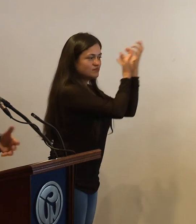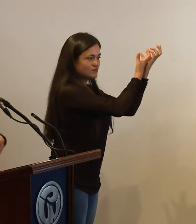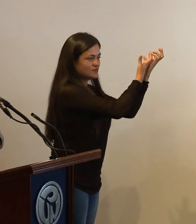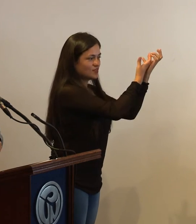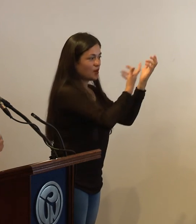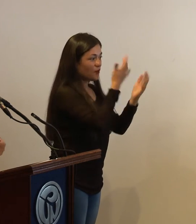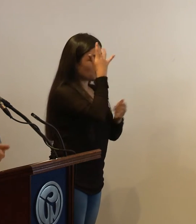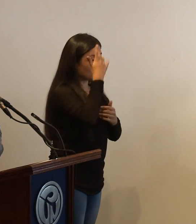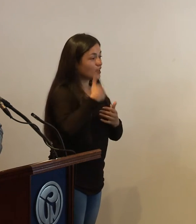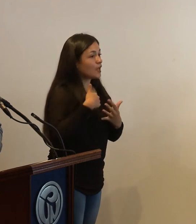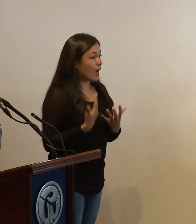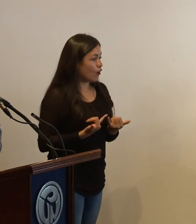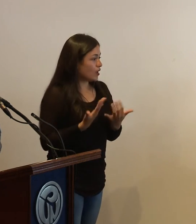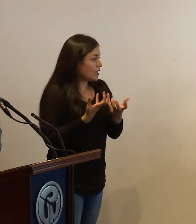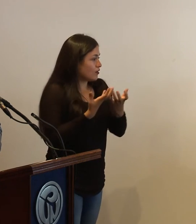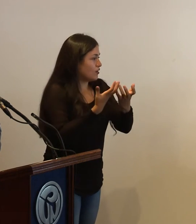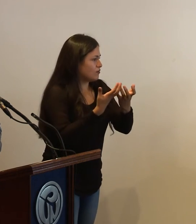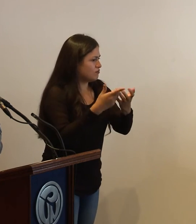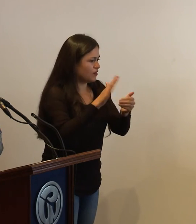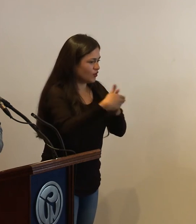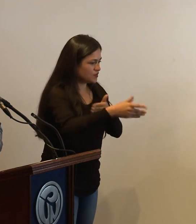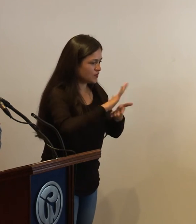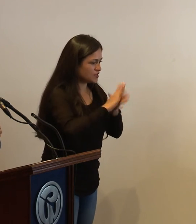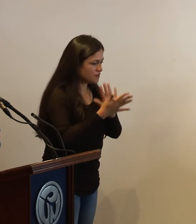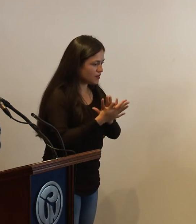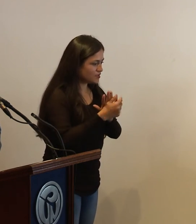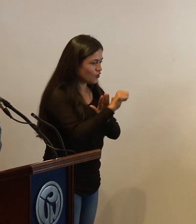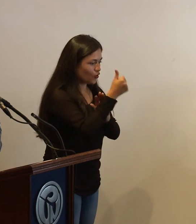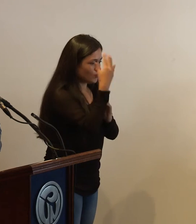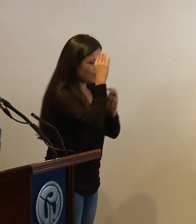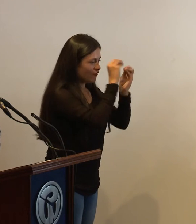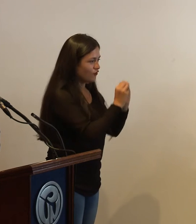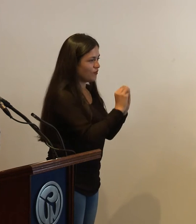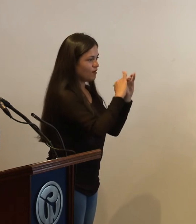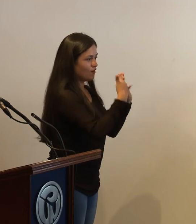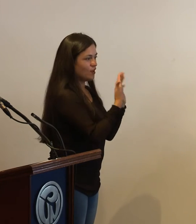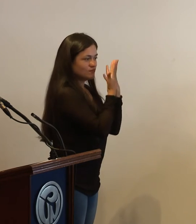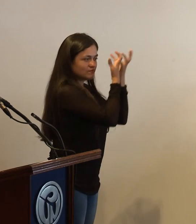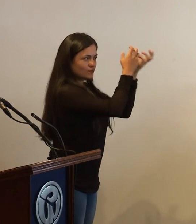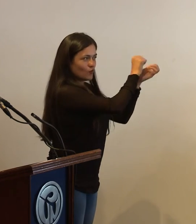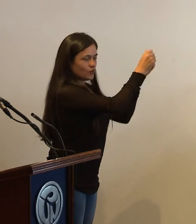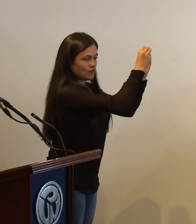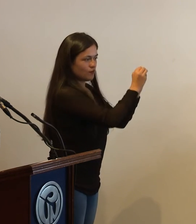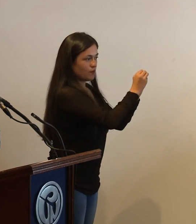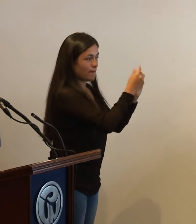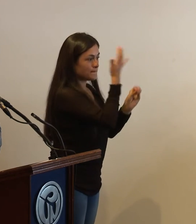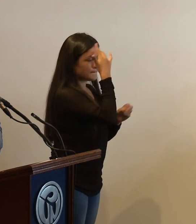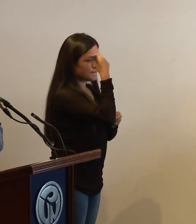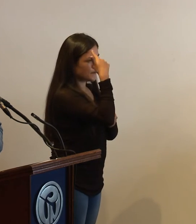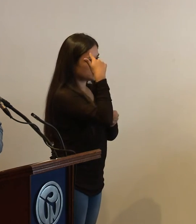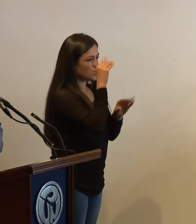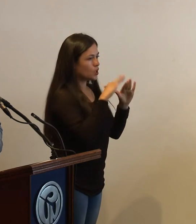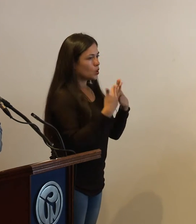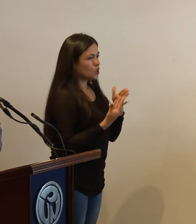reto, pensar en una escuela inclusiva, en una escuela que pueda